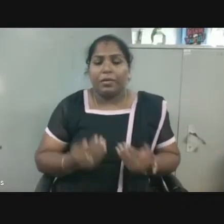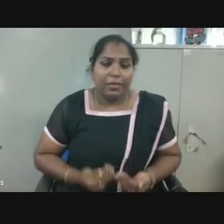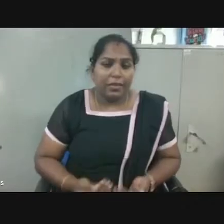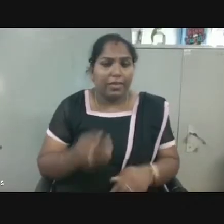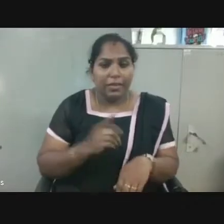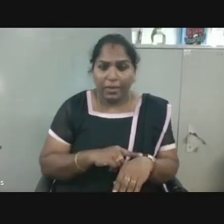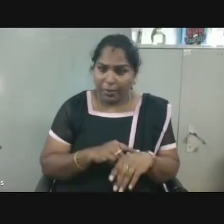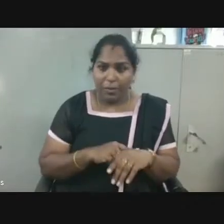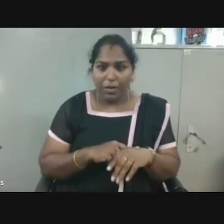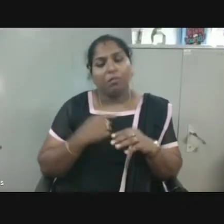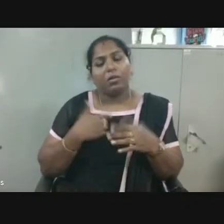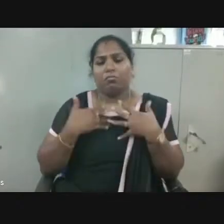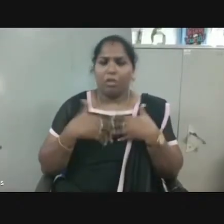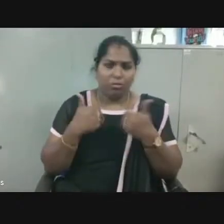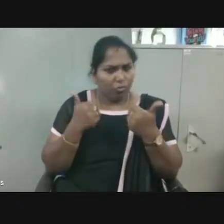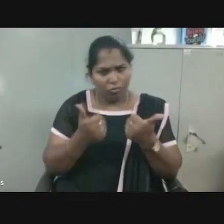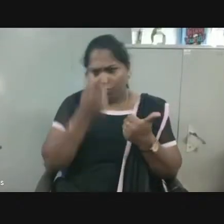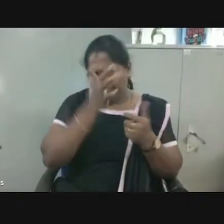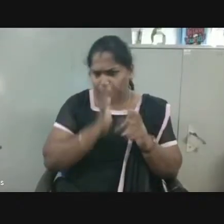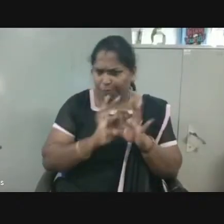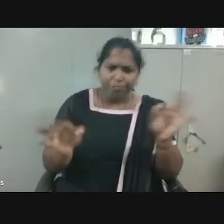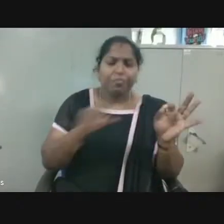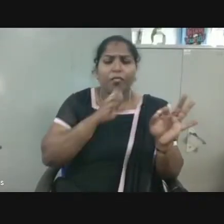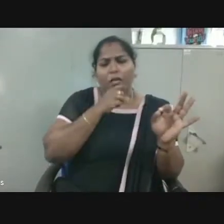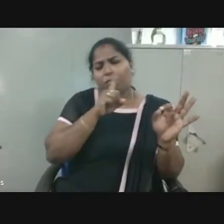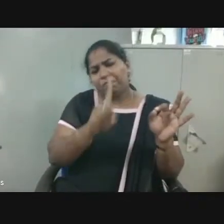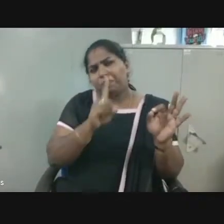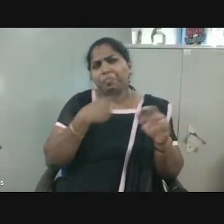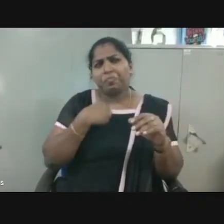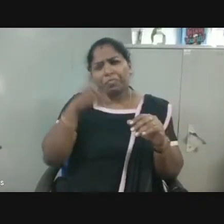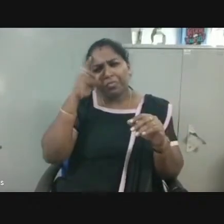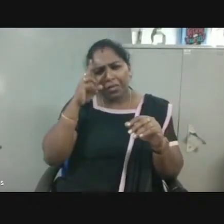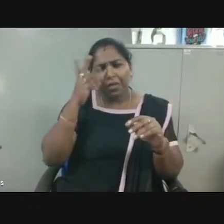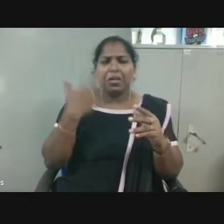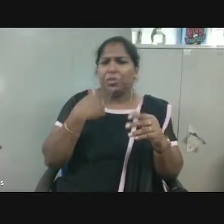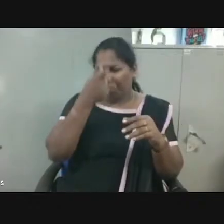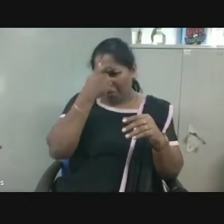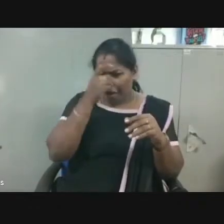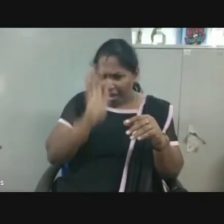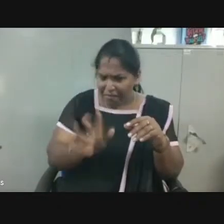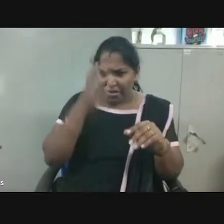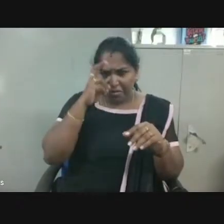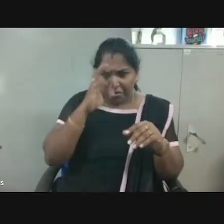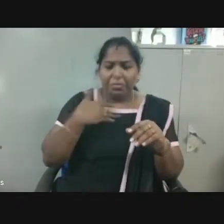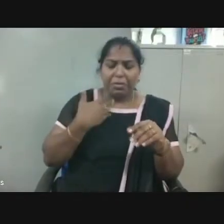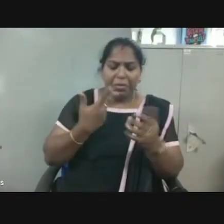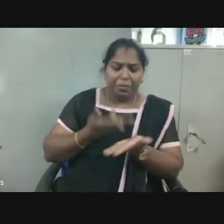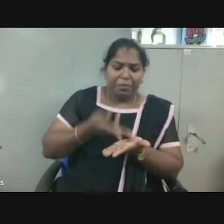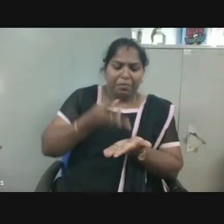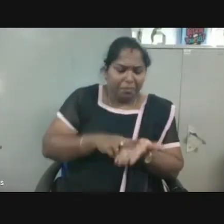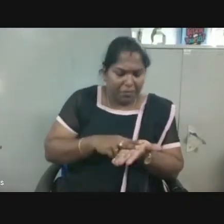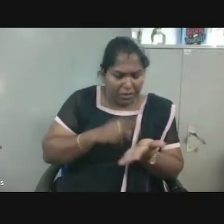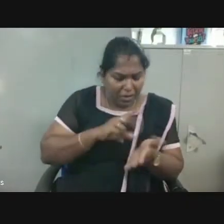നല്ലൊരു ആരോഗ്യമുള്ള കുട്ടിയായിരിക്കും. ഒരു വയസ്സൊക്കെ ആകുമ്പോൾ നമുക്കൊരു സംശയം തോന്നും, എന്തോ ഒരു അപാകതയുണ്ട്, കാരണം കമിഴ്ന്ന് വീഴാൻ താമസിക്കുന്നു,